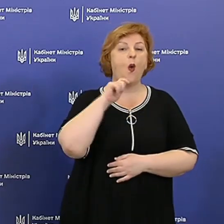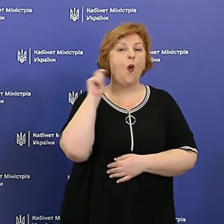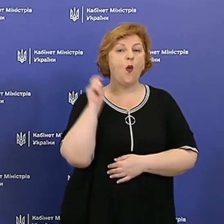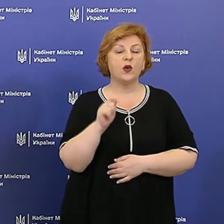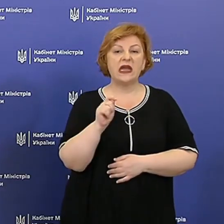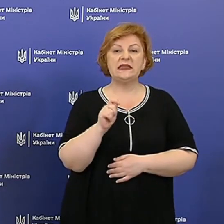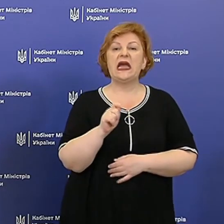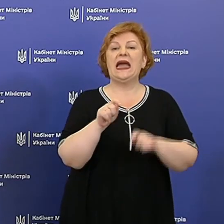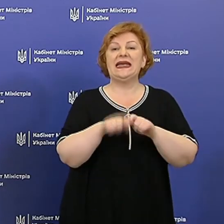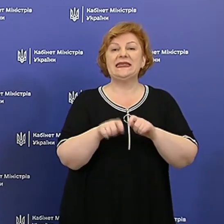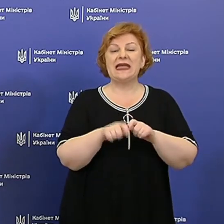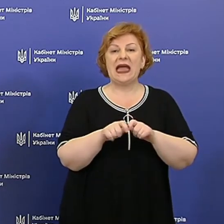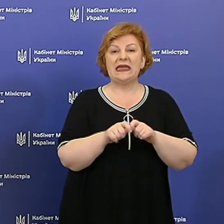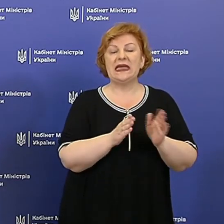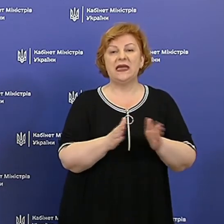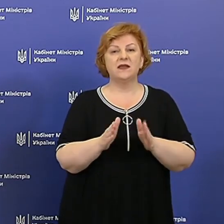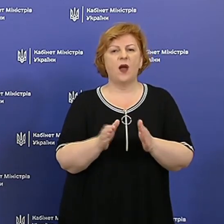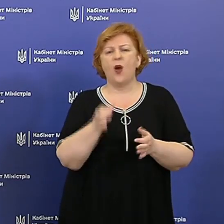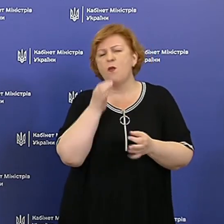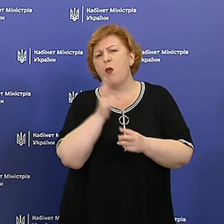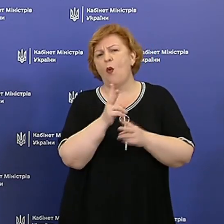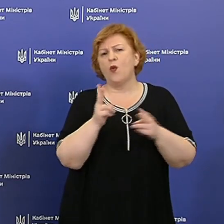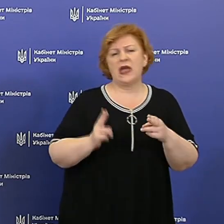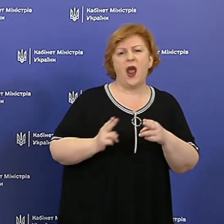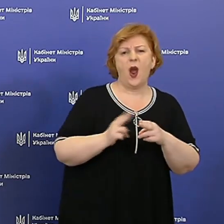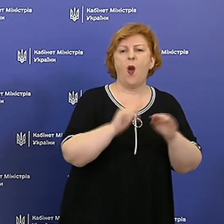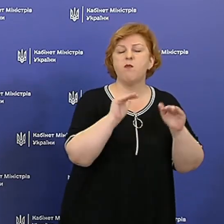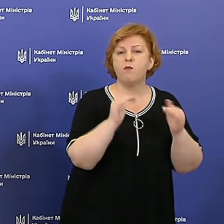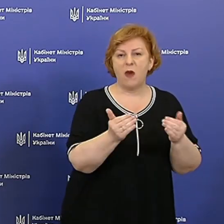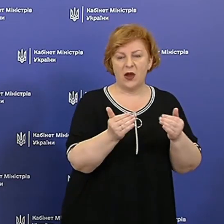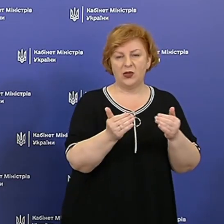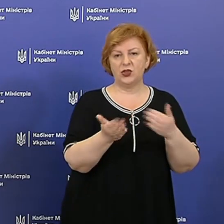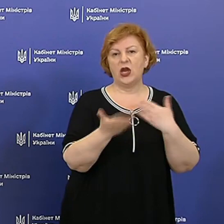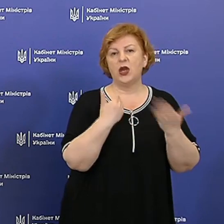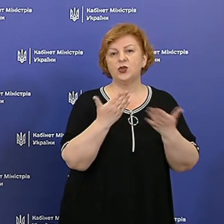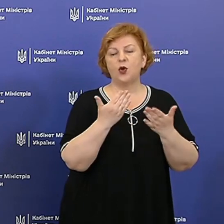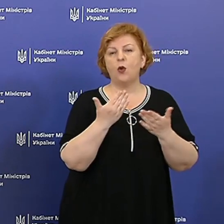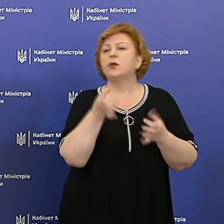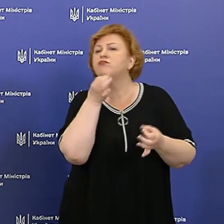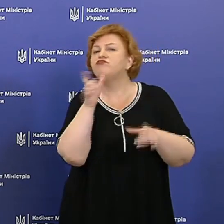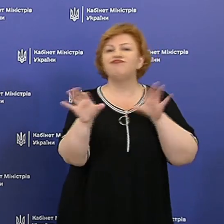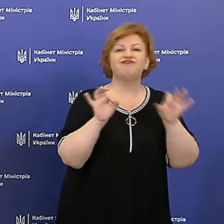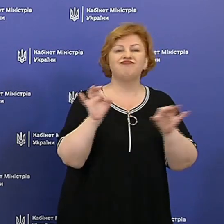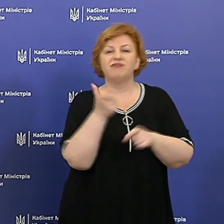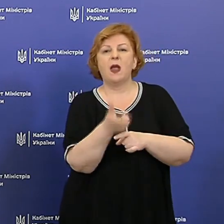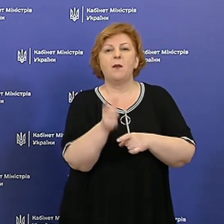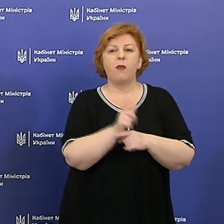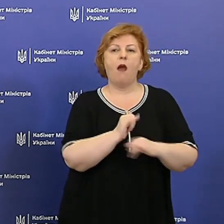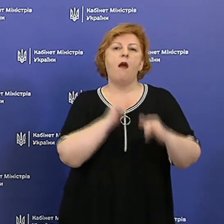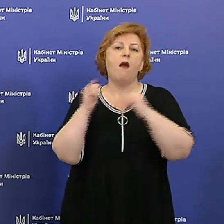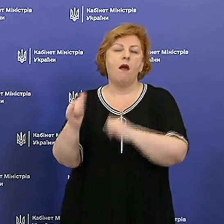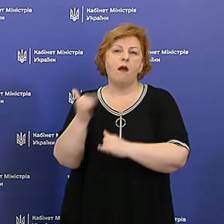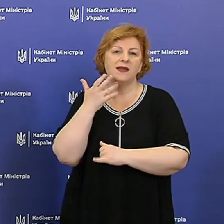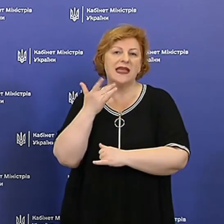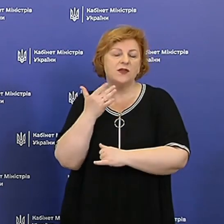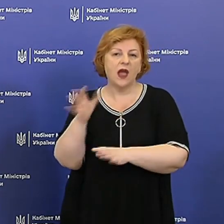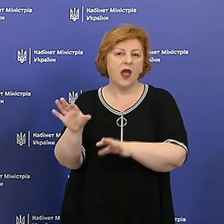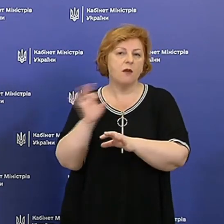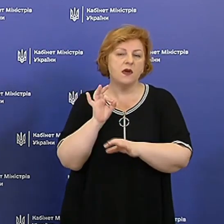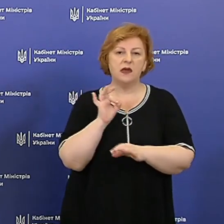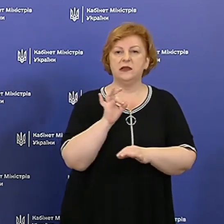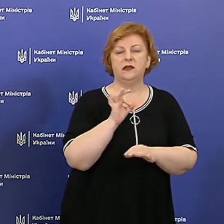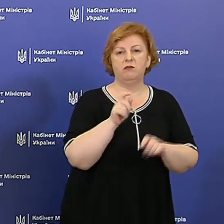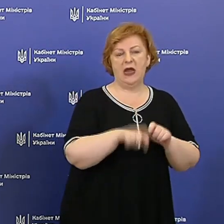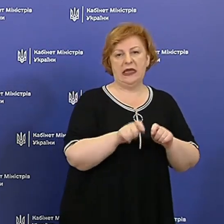українські тест-системи. Будь-яких обмежень щодо преференцій іноземним тест-системам, на відміну